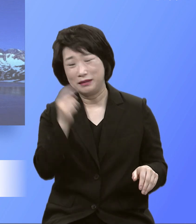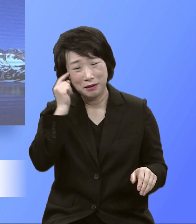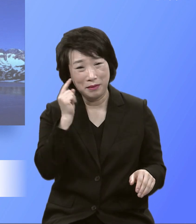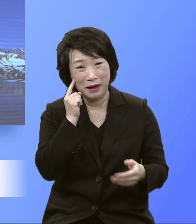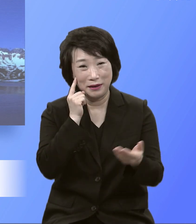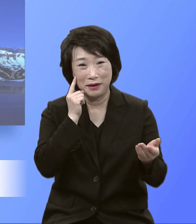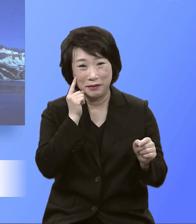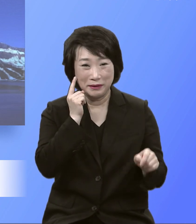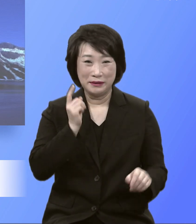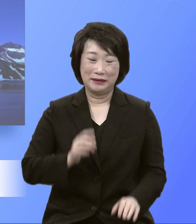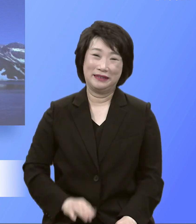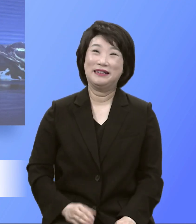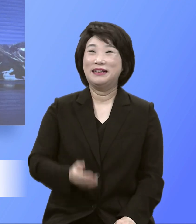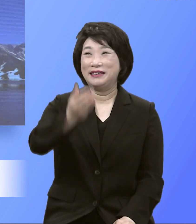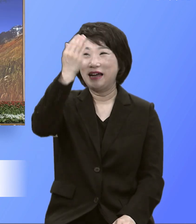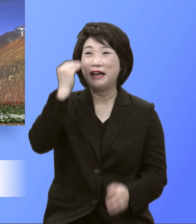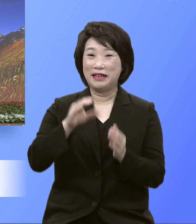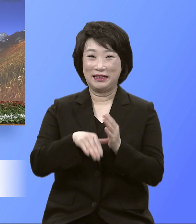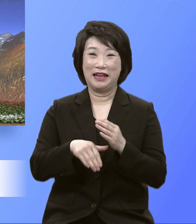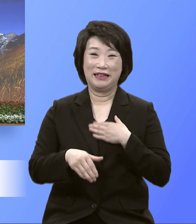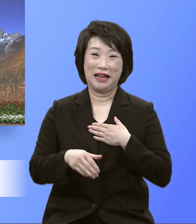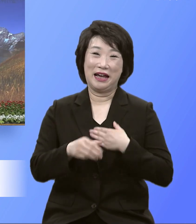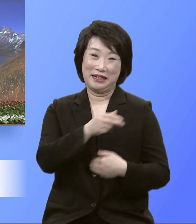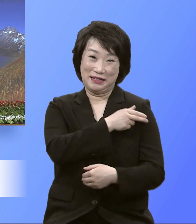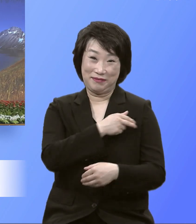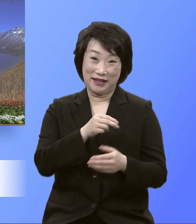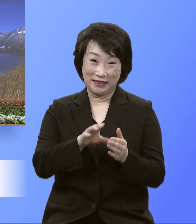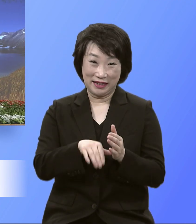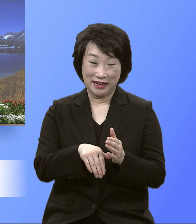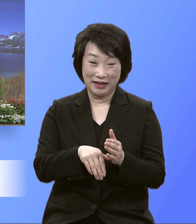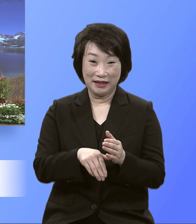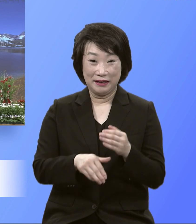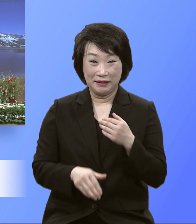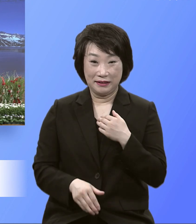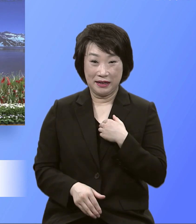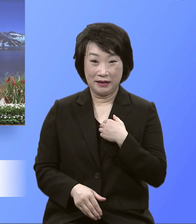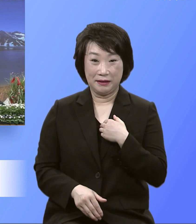예, 옛날에 제가 집사 때요.